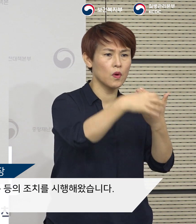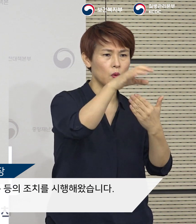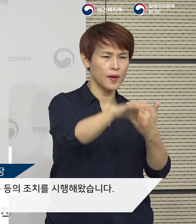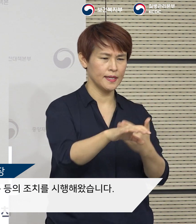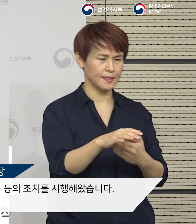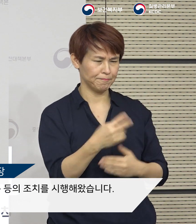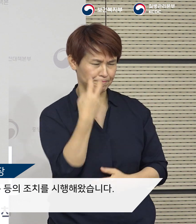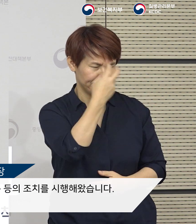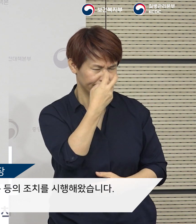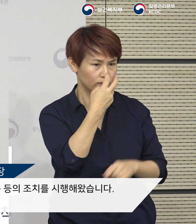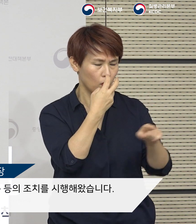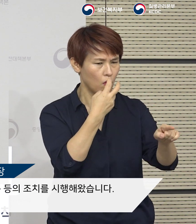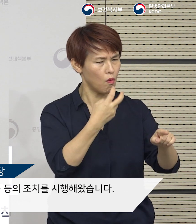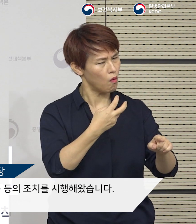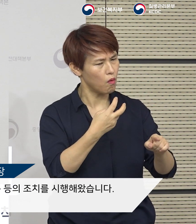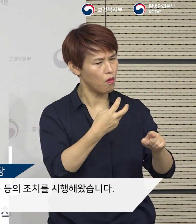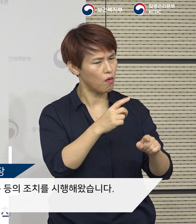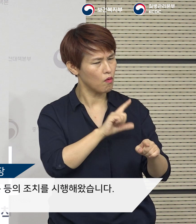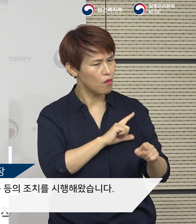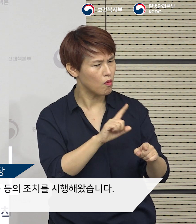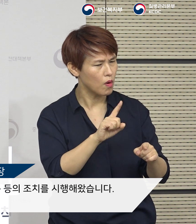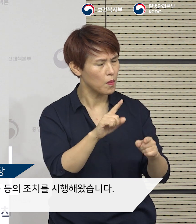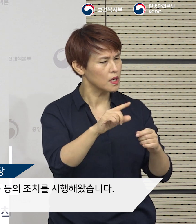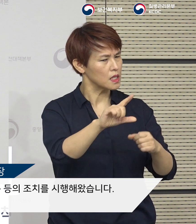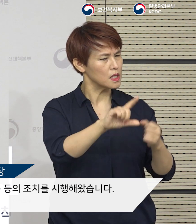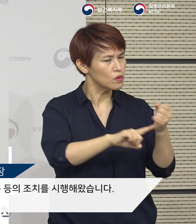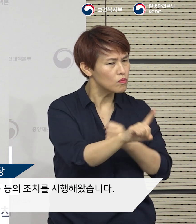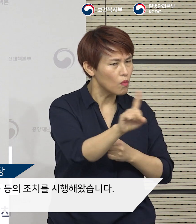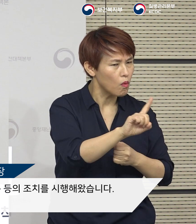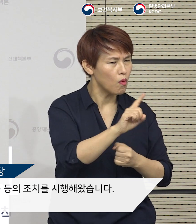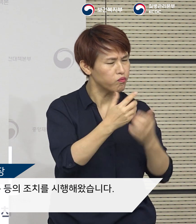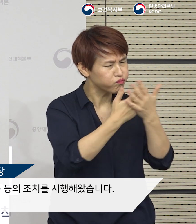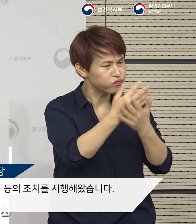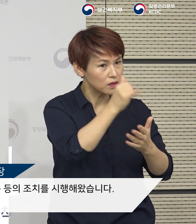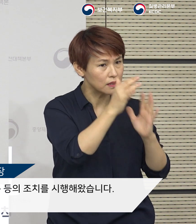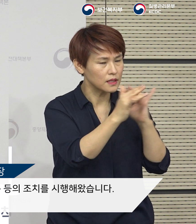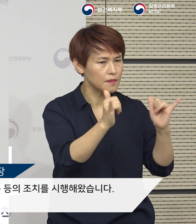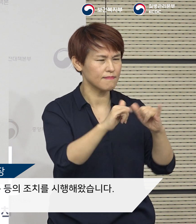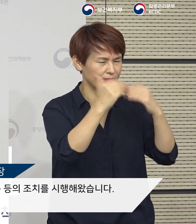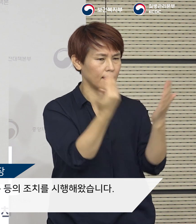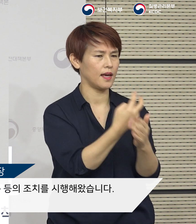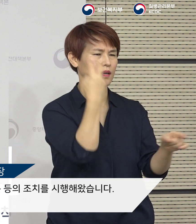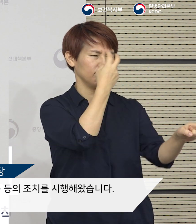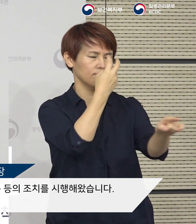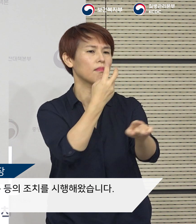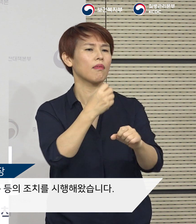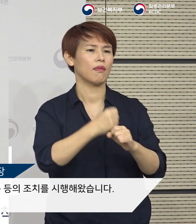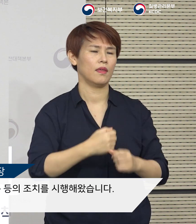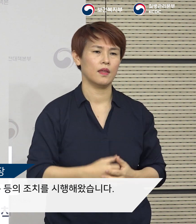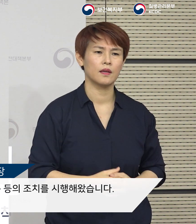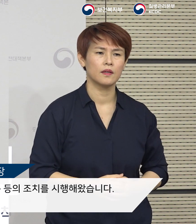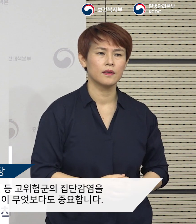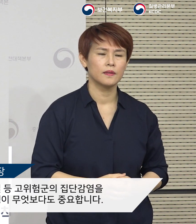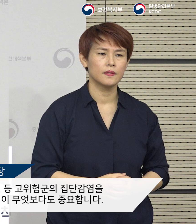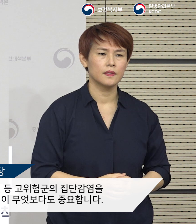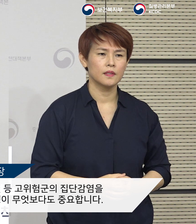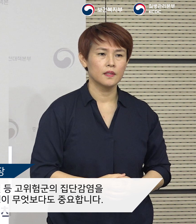실시하고 원인 불명 폐렴 환자에 대한 전수 검사를 시행하는 등의 조치를 시행해